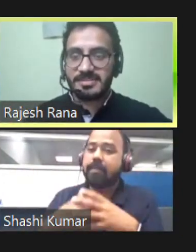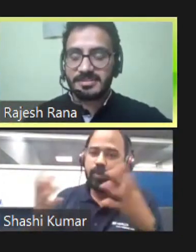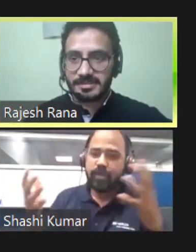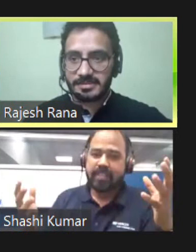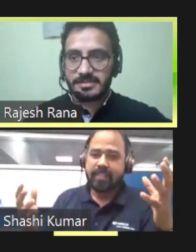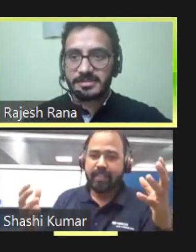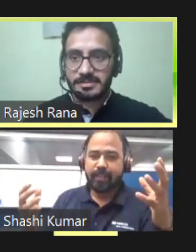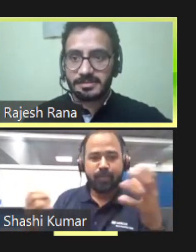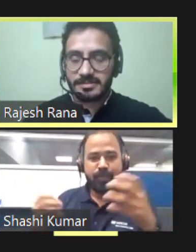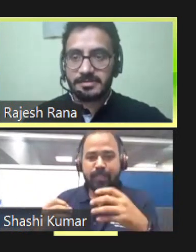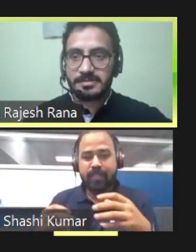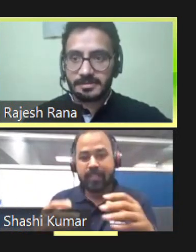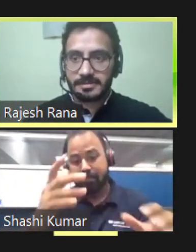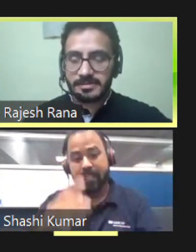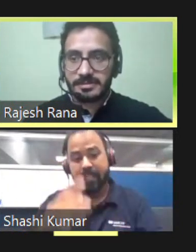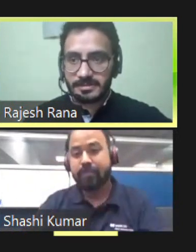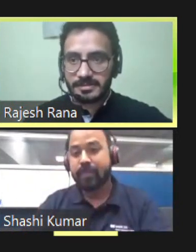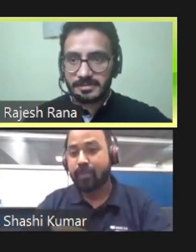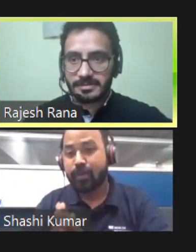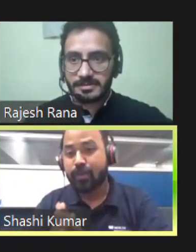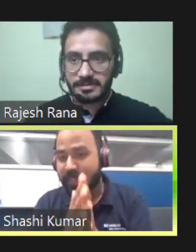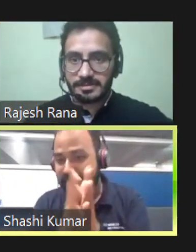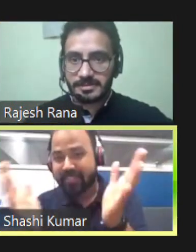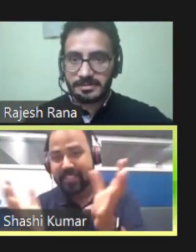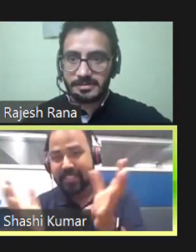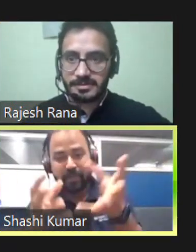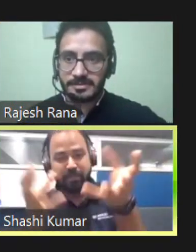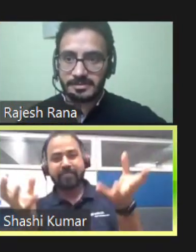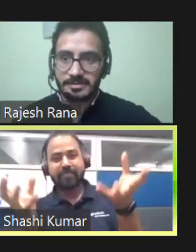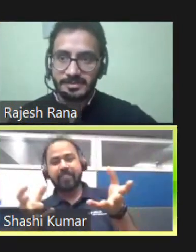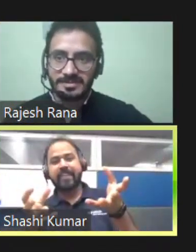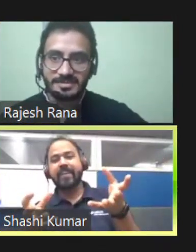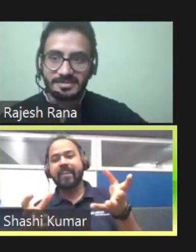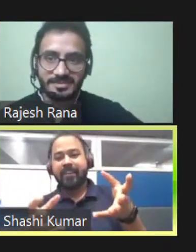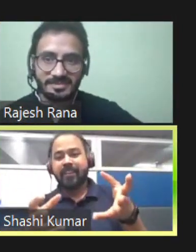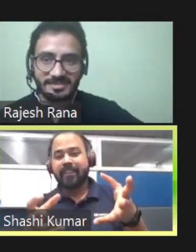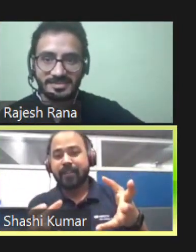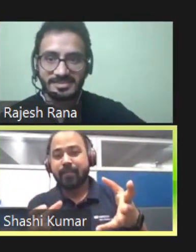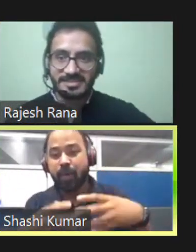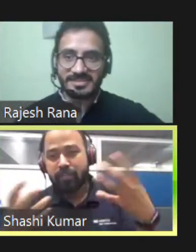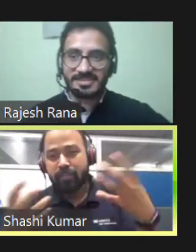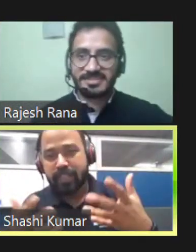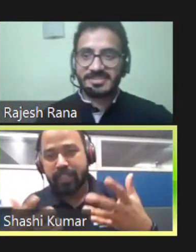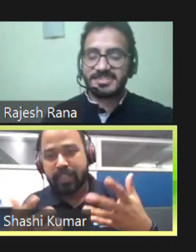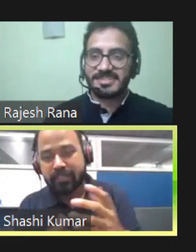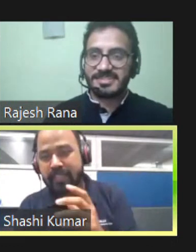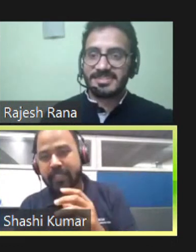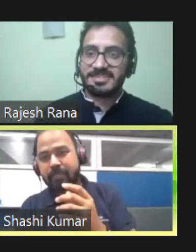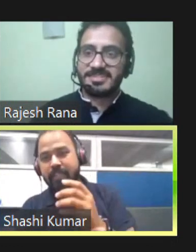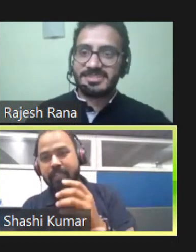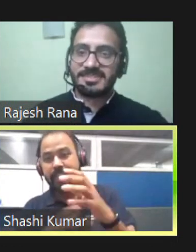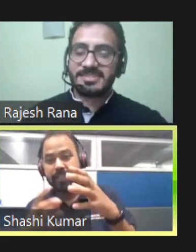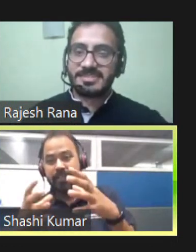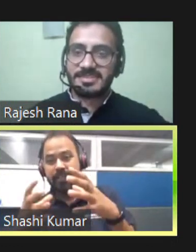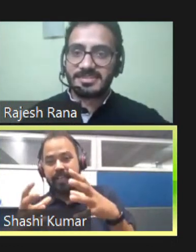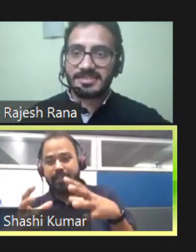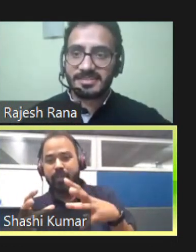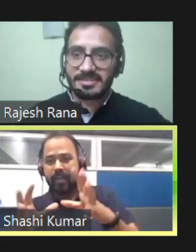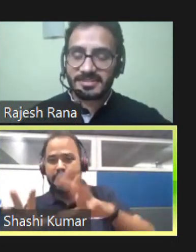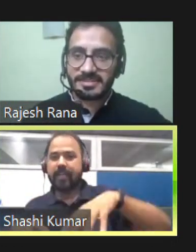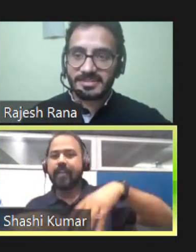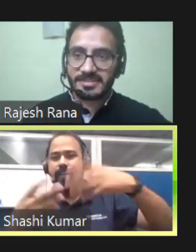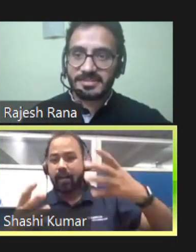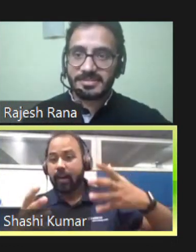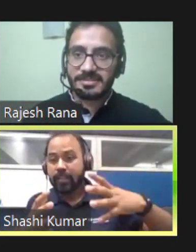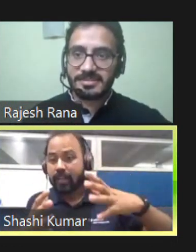के लिए कि सब लोग देखें, तो वो चीज़ होती है। अब मैं एक बताऊंगा बहुत इंटरेस्टिंग जो मेरा फेवरेट है, कि जैसे बॉलीवुड ने भी काफी चीजें इसमें करी है। एक